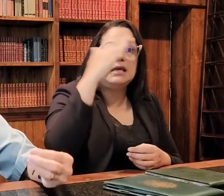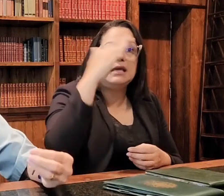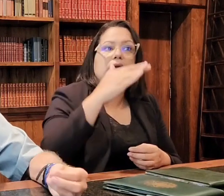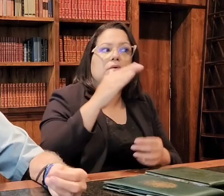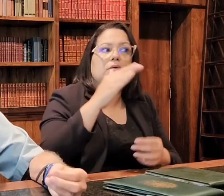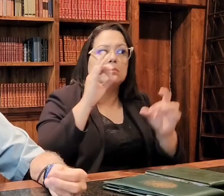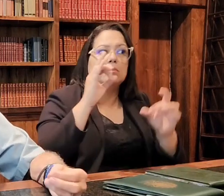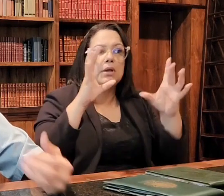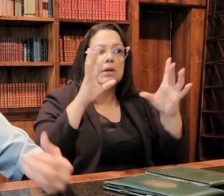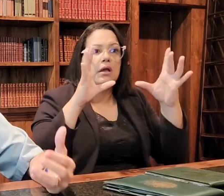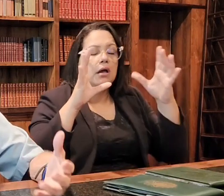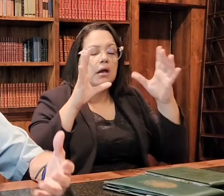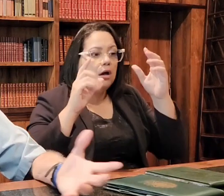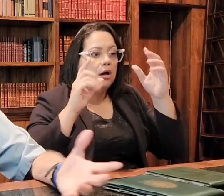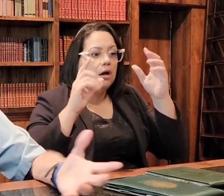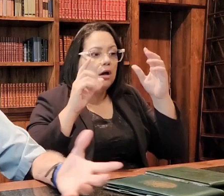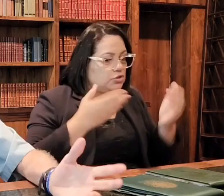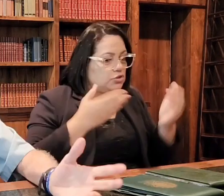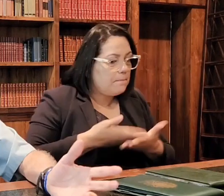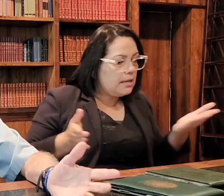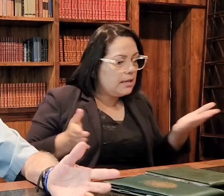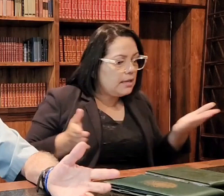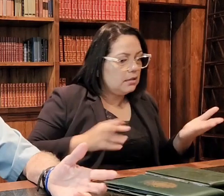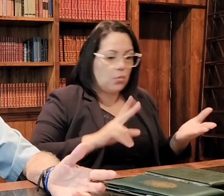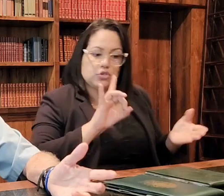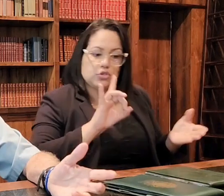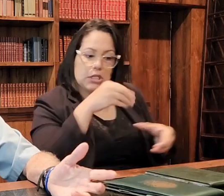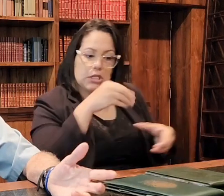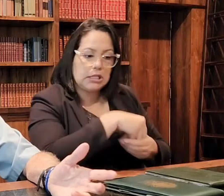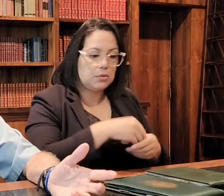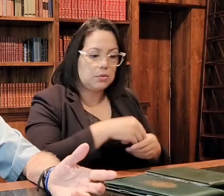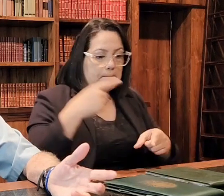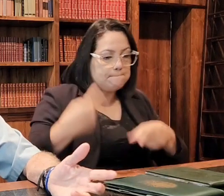a entender melhor ainda do que a política brasileira.